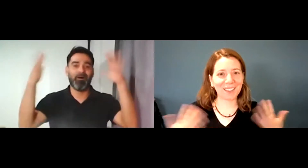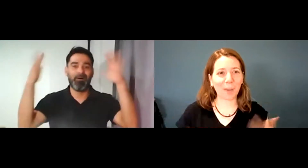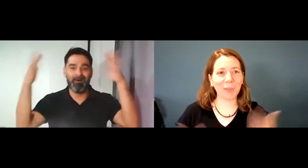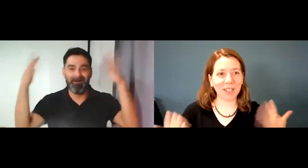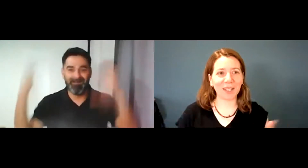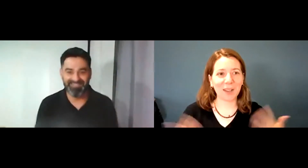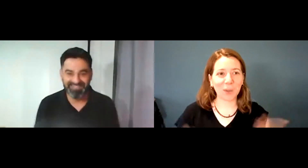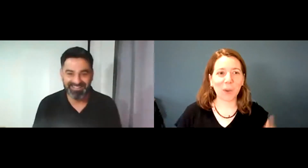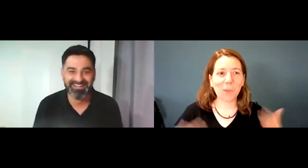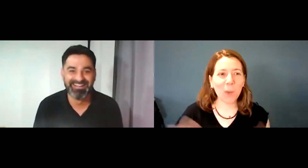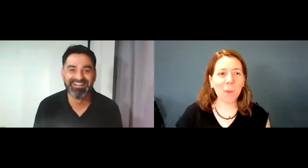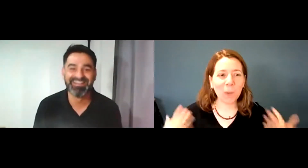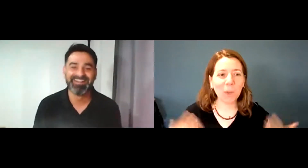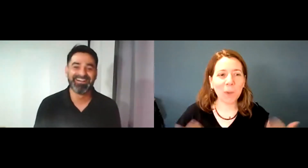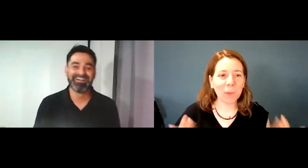¡Uf! Pero muy, muy, muy bien.